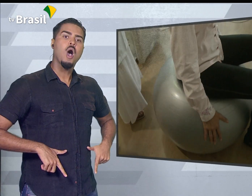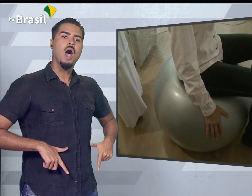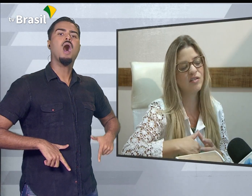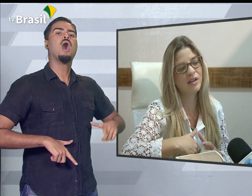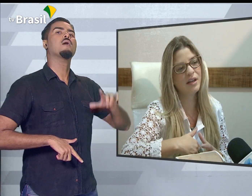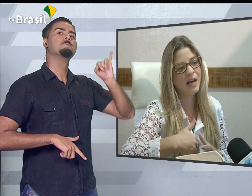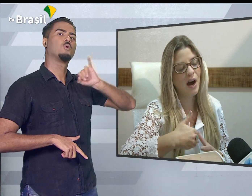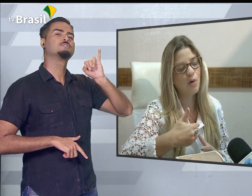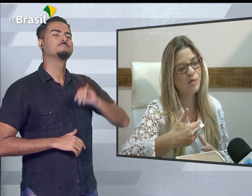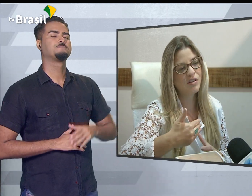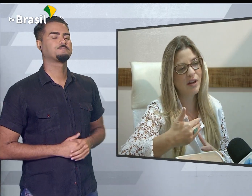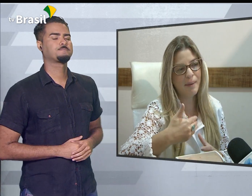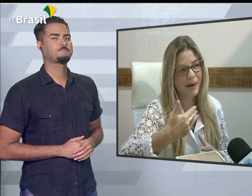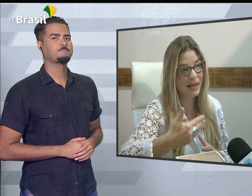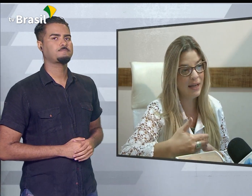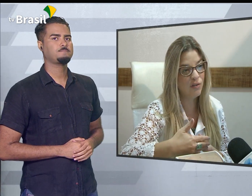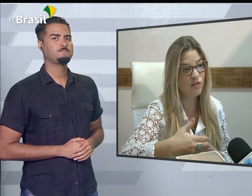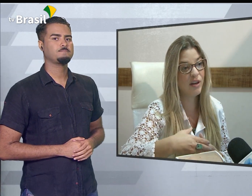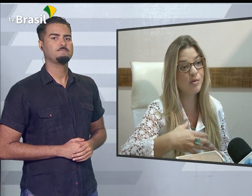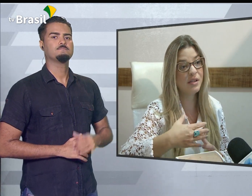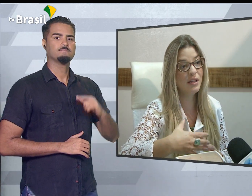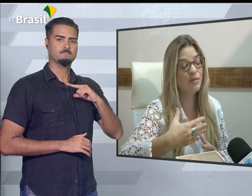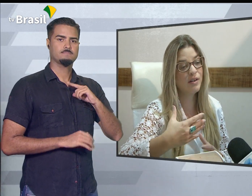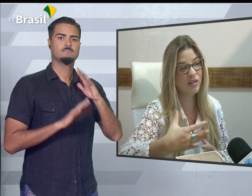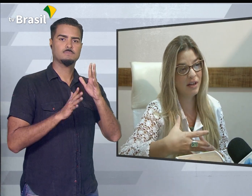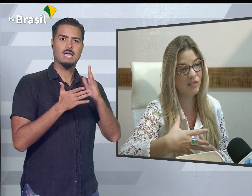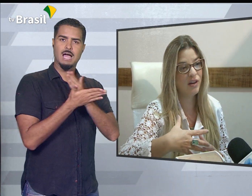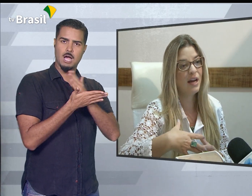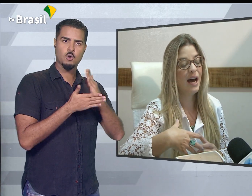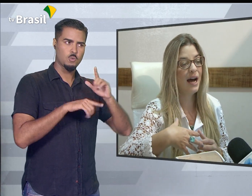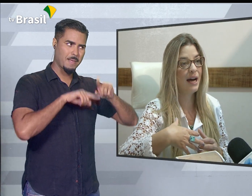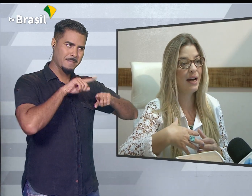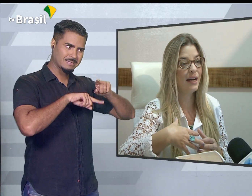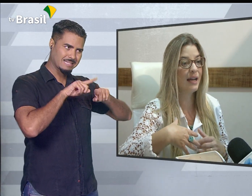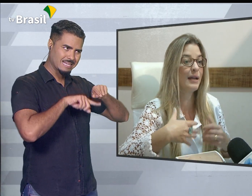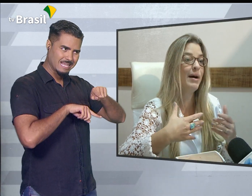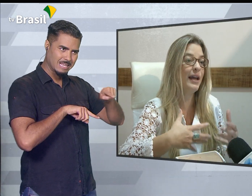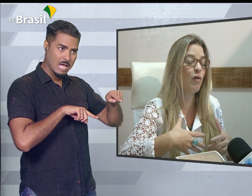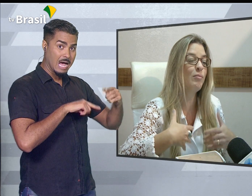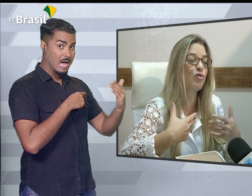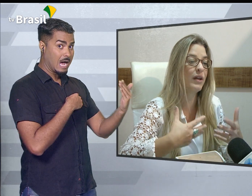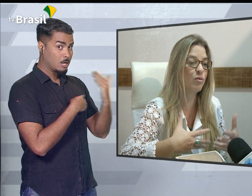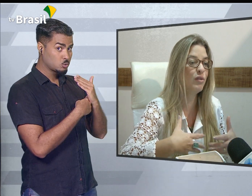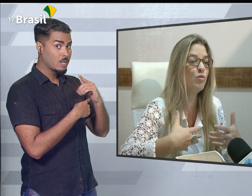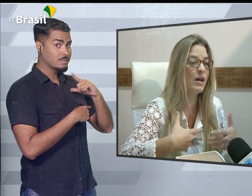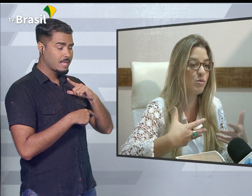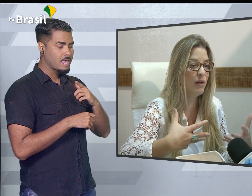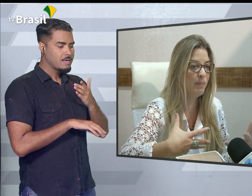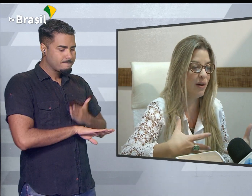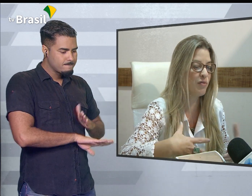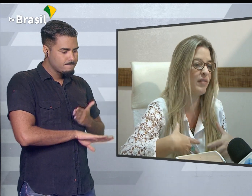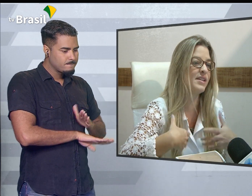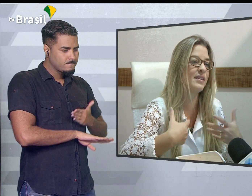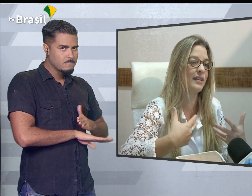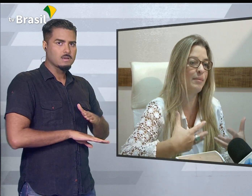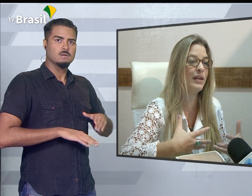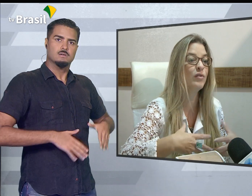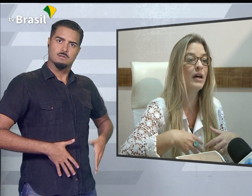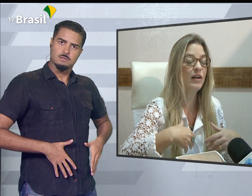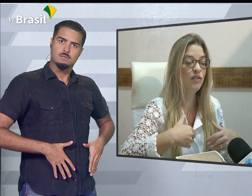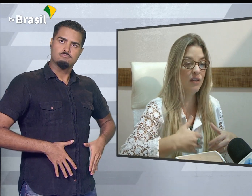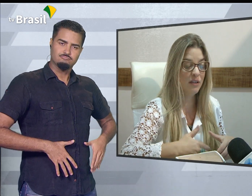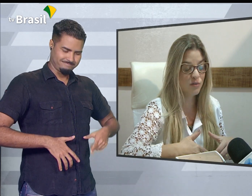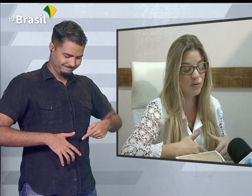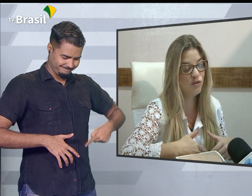importante. A gente tem alguns aparelhos que auxiliam a gente a trabalhar com a musculatura do assoalho pélvico, a ver se está